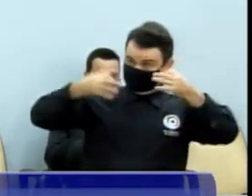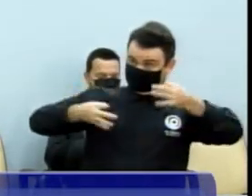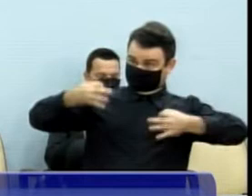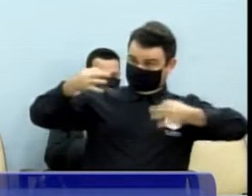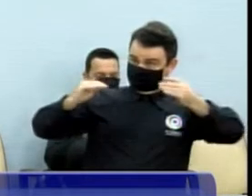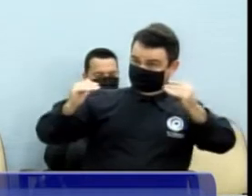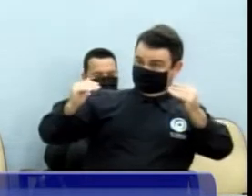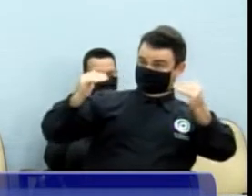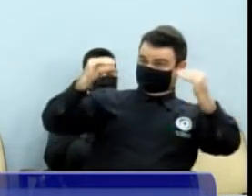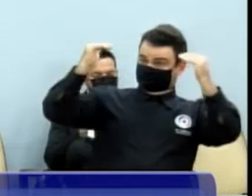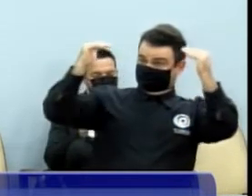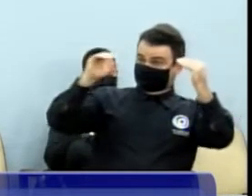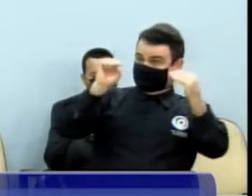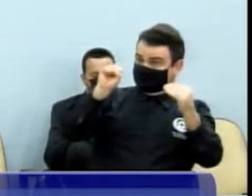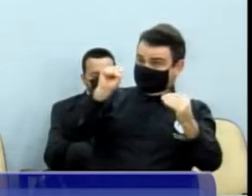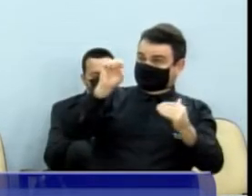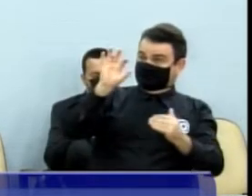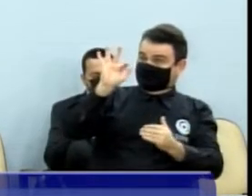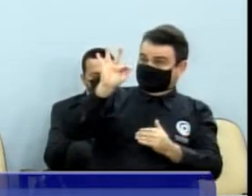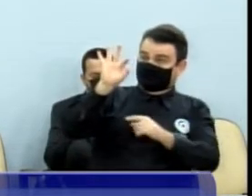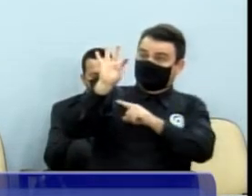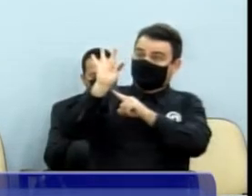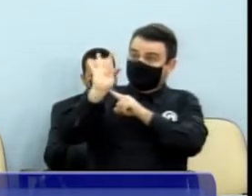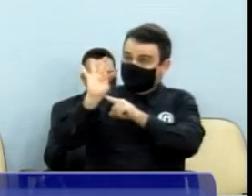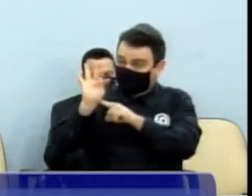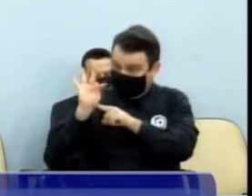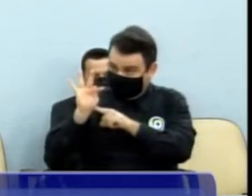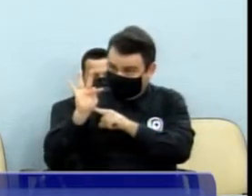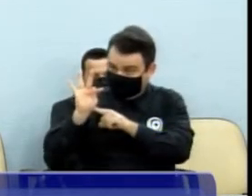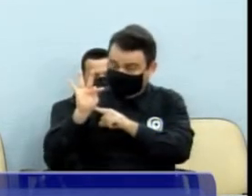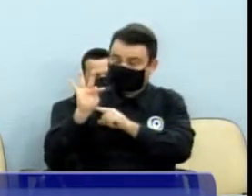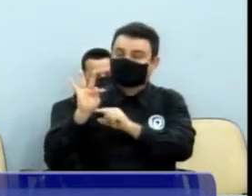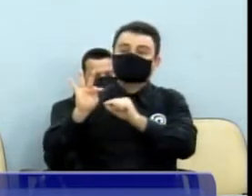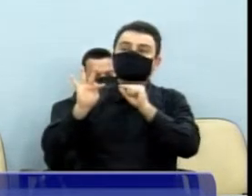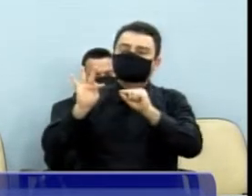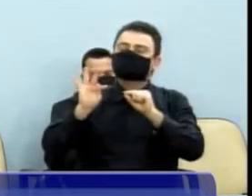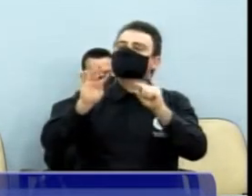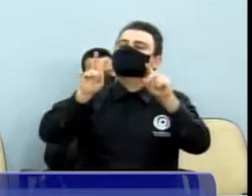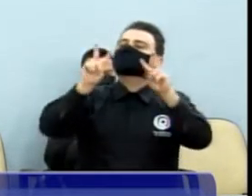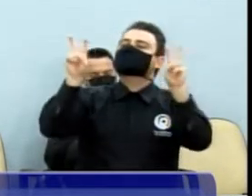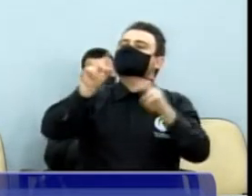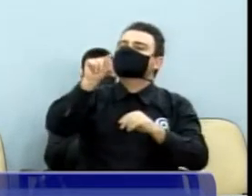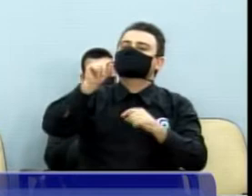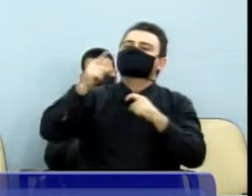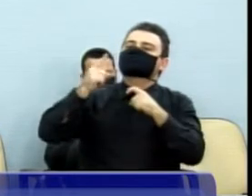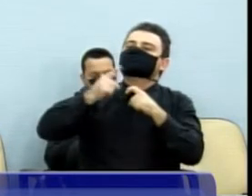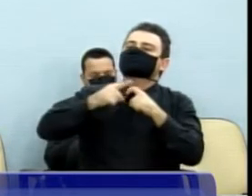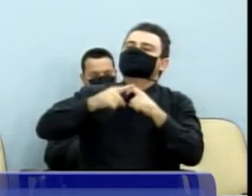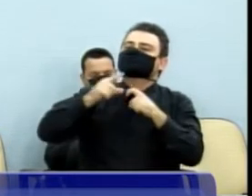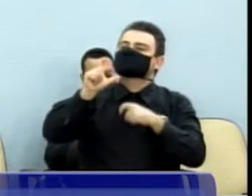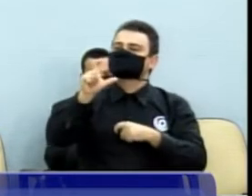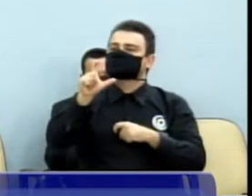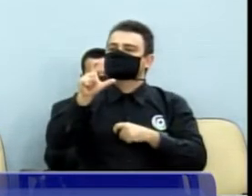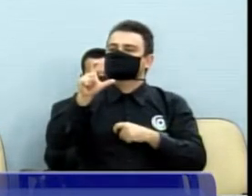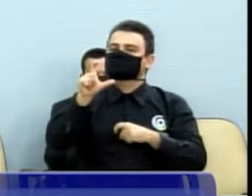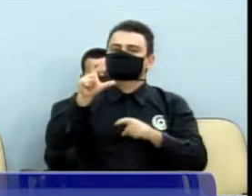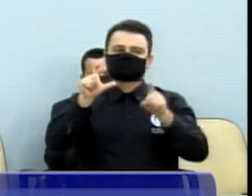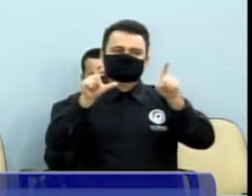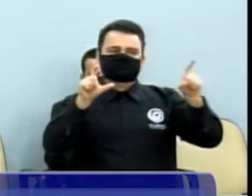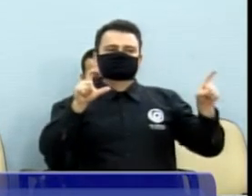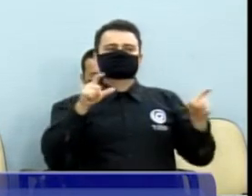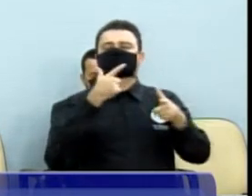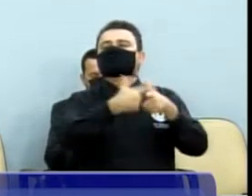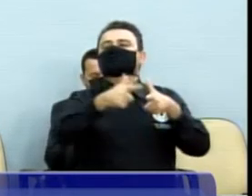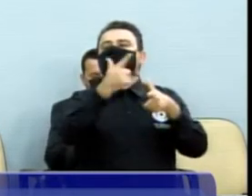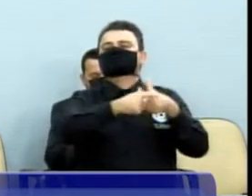que desobriga o plano de saúde custear procedimento fora da lista de cobertura é é é algo que requer